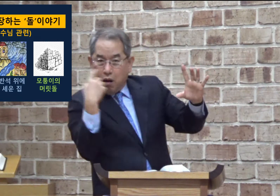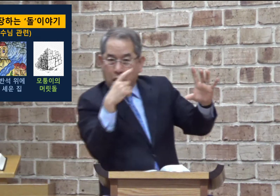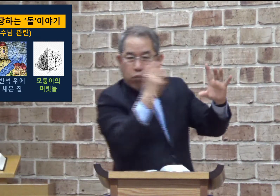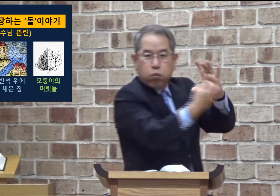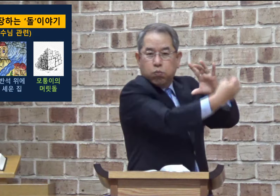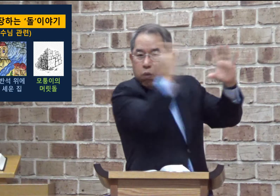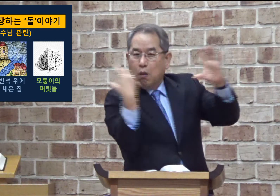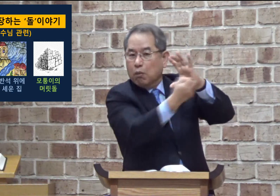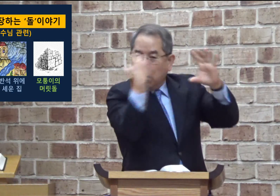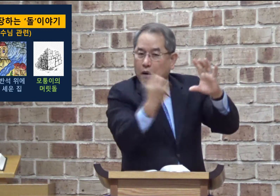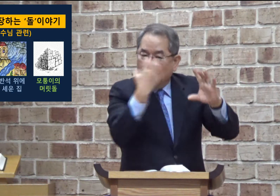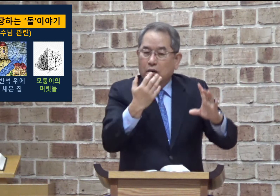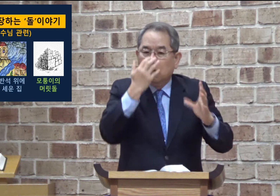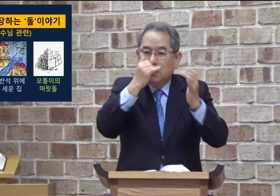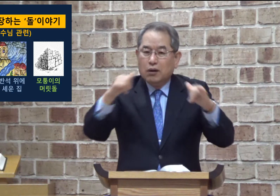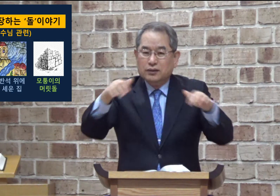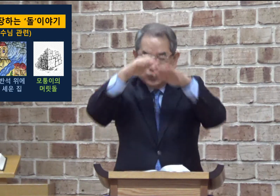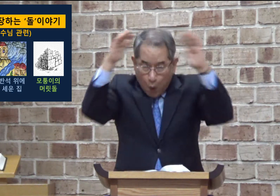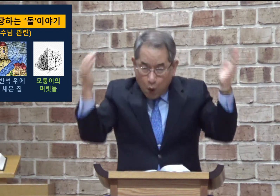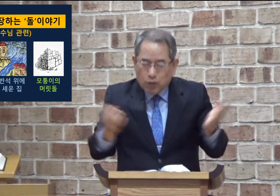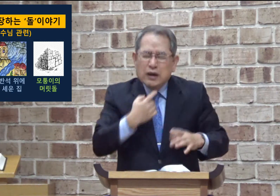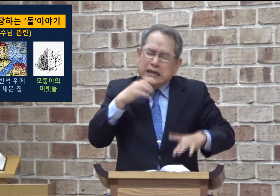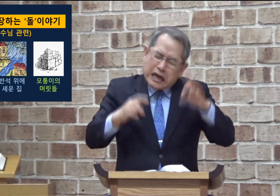그래서 백성들이 물을 마셨습니다.